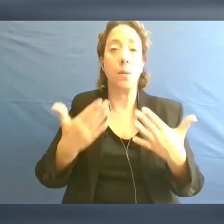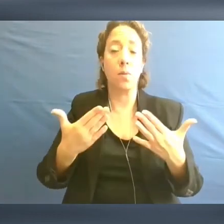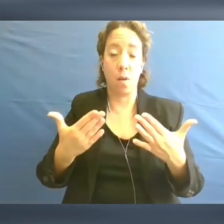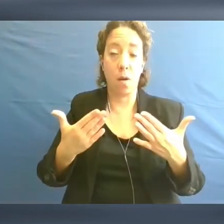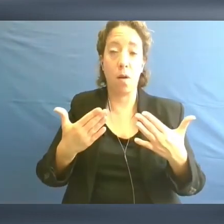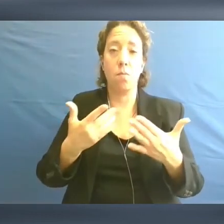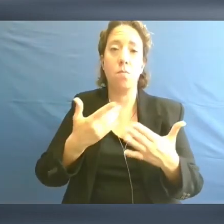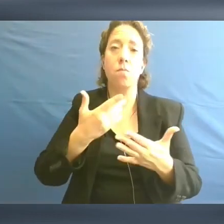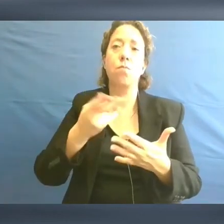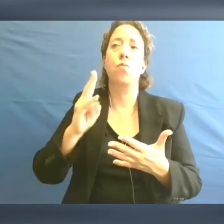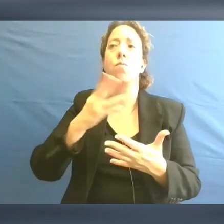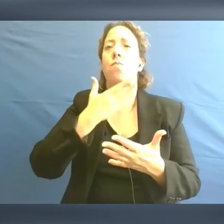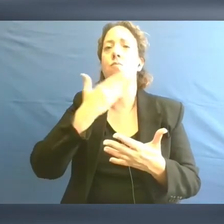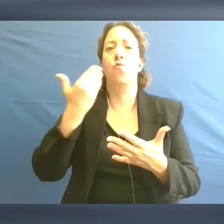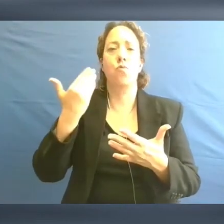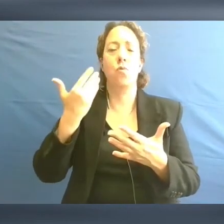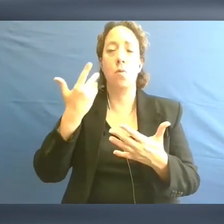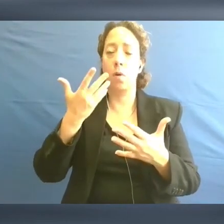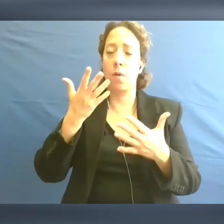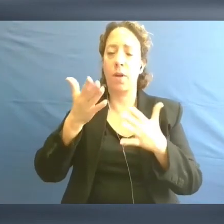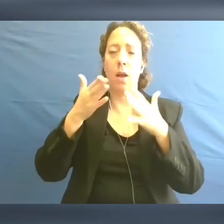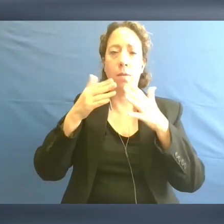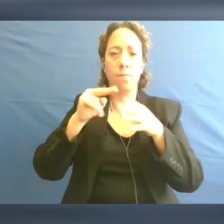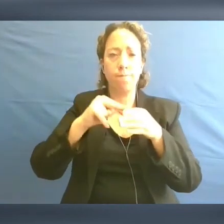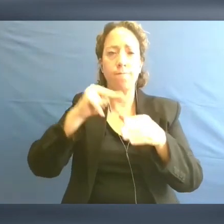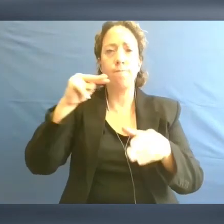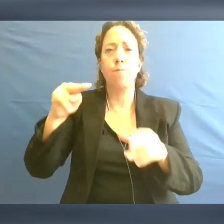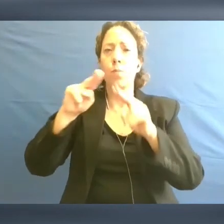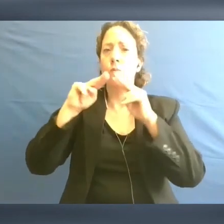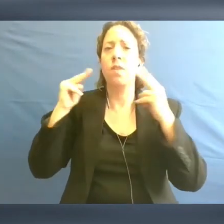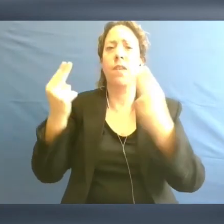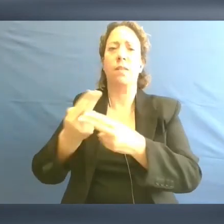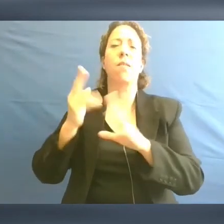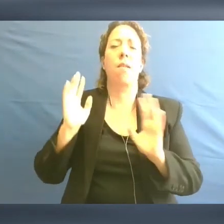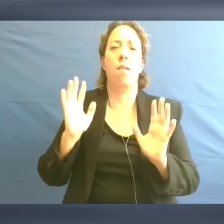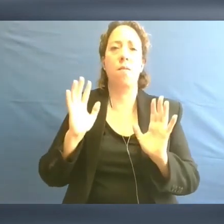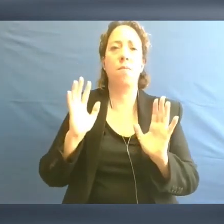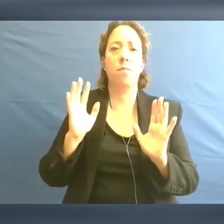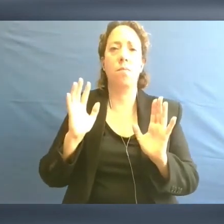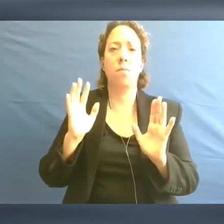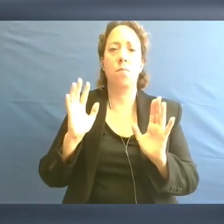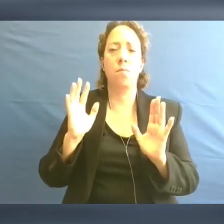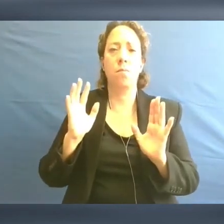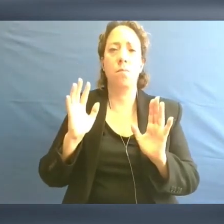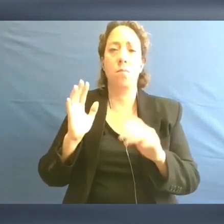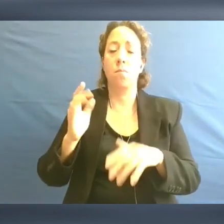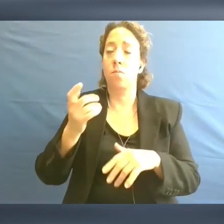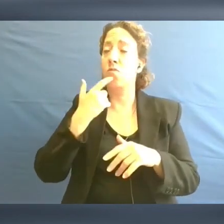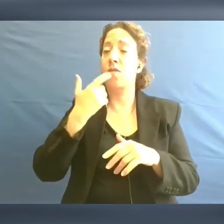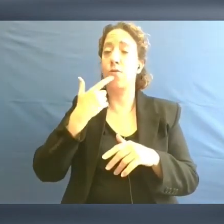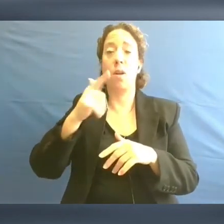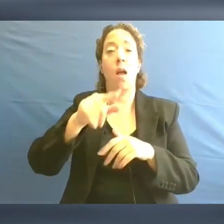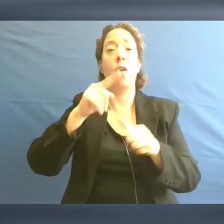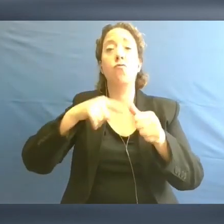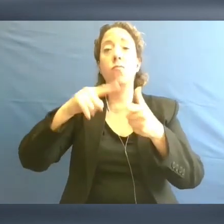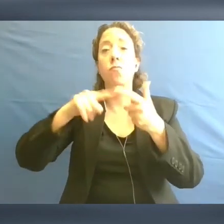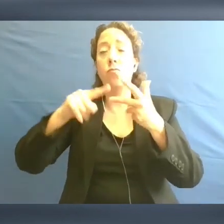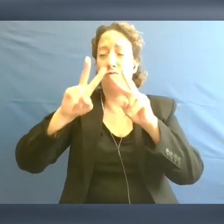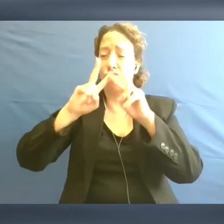travailler sur des approches universelles qui essayent de répondre de façon générale, voire